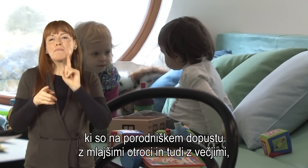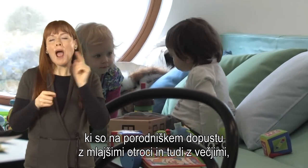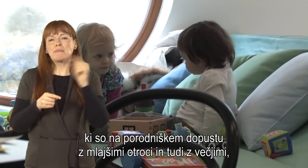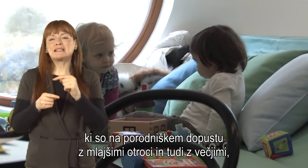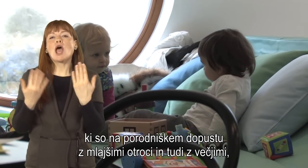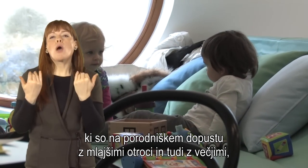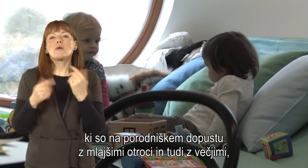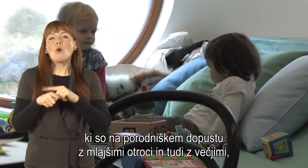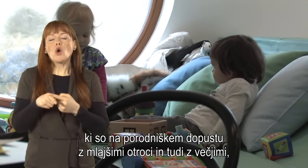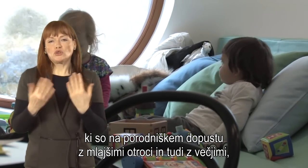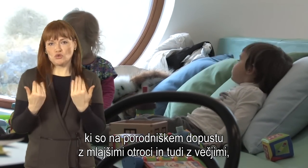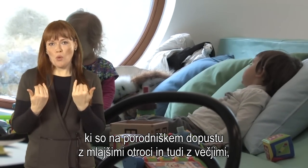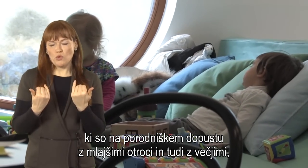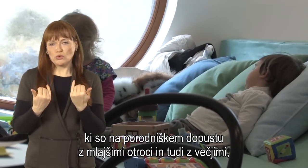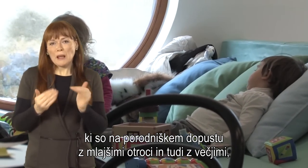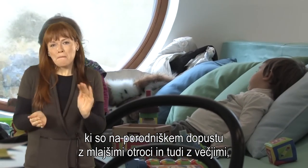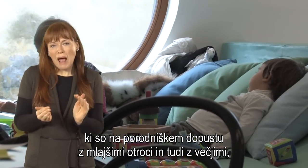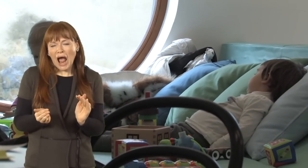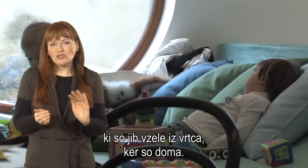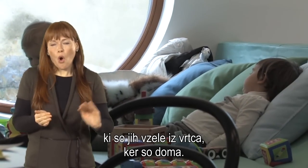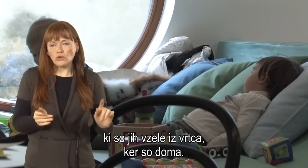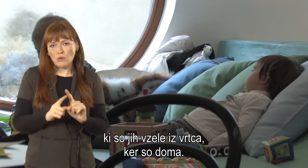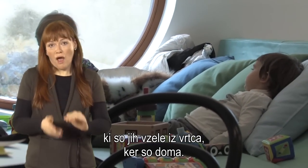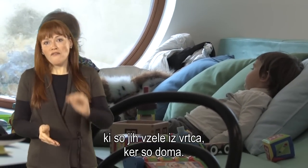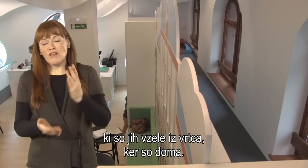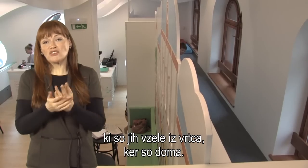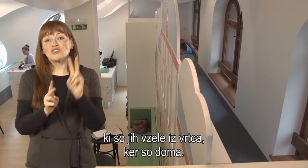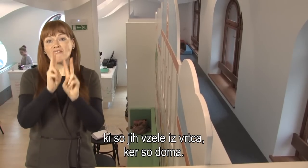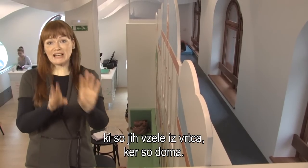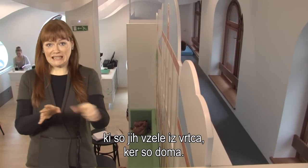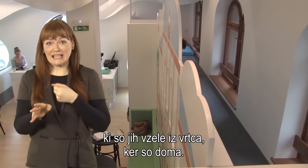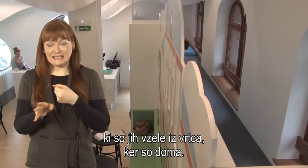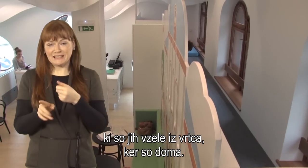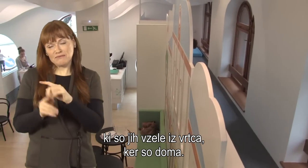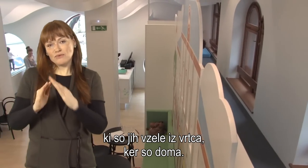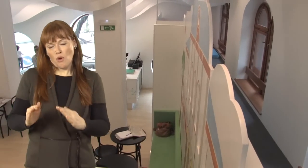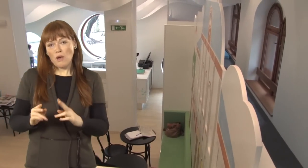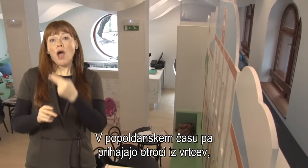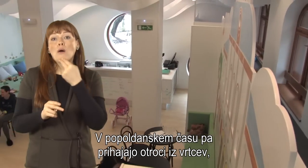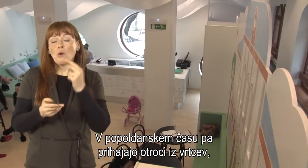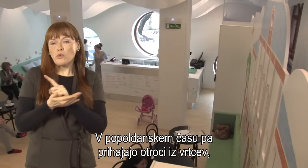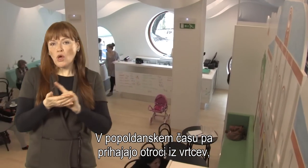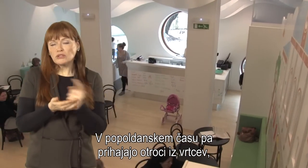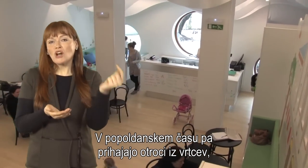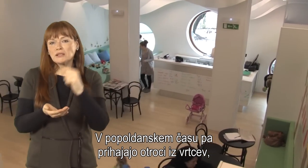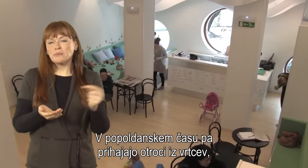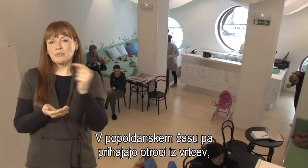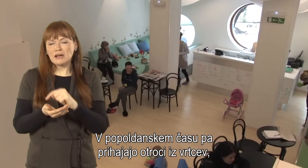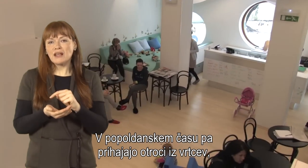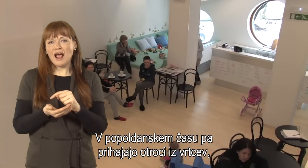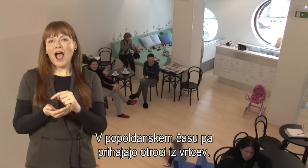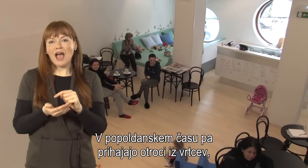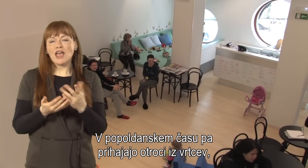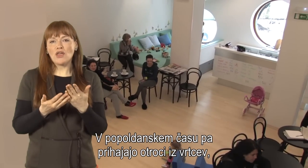so na porodniškem dopustu z manjšimi otroki ali pa mogoče tudi z malo večjimi, ki so jih vzele iz vrtca, ker so pač doma, ne. Medtem ko pa po popoldanskem času pa